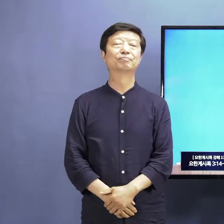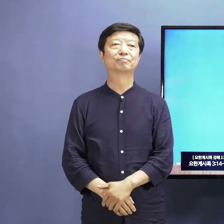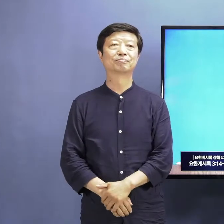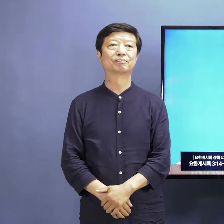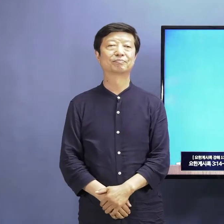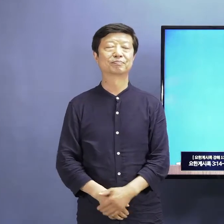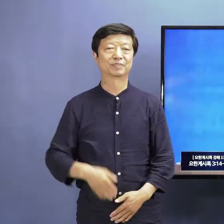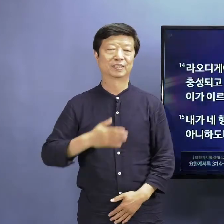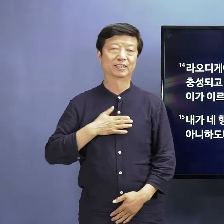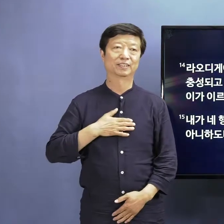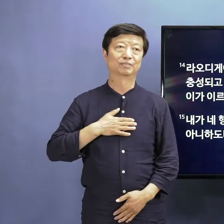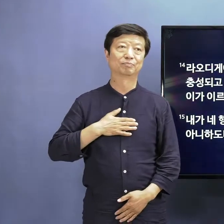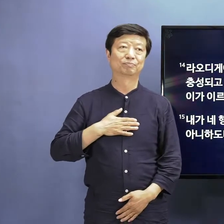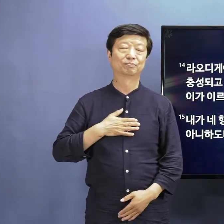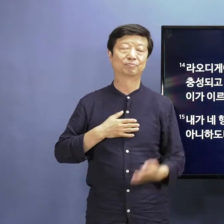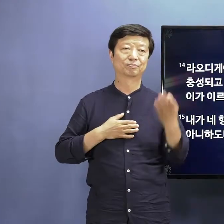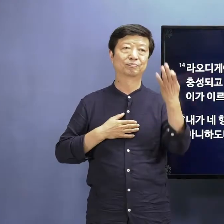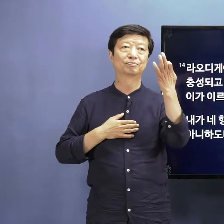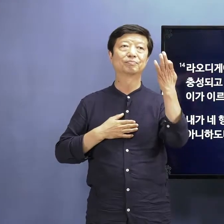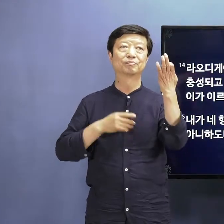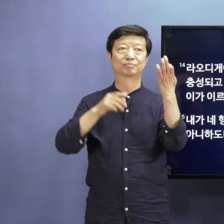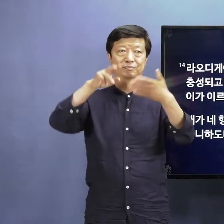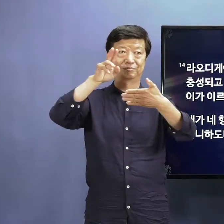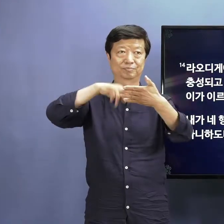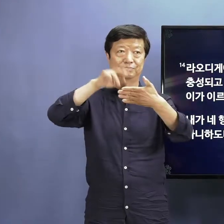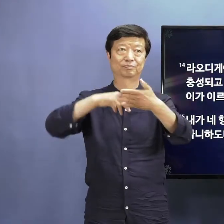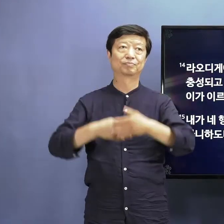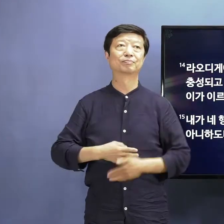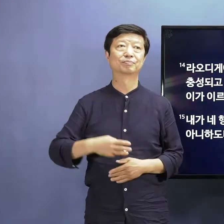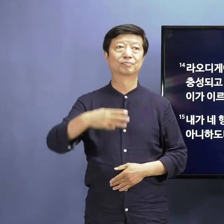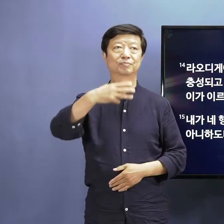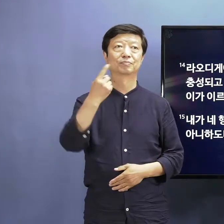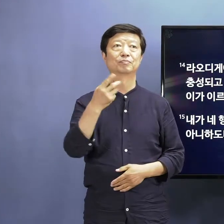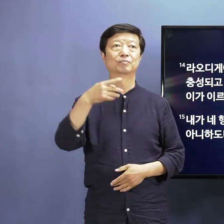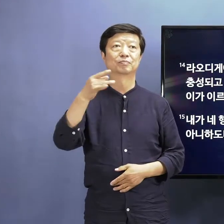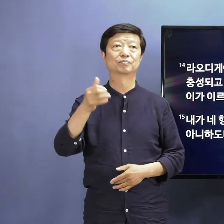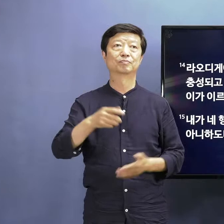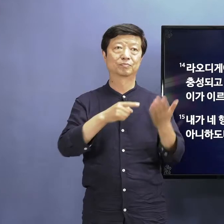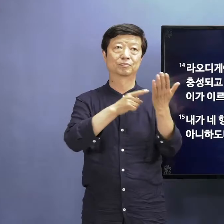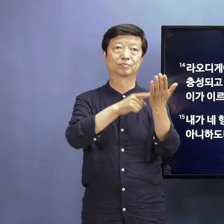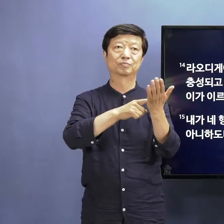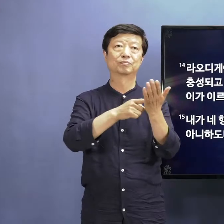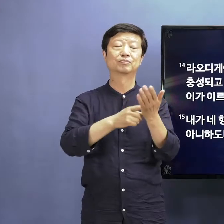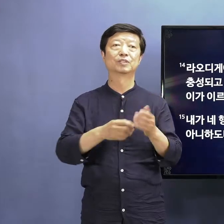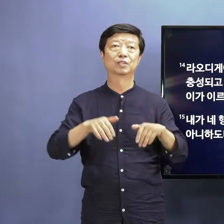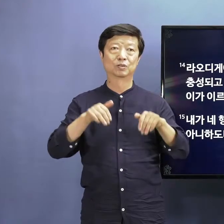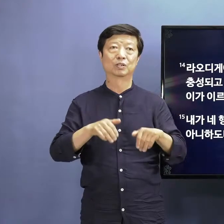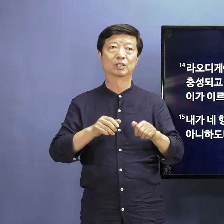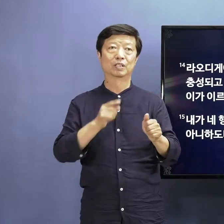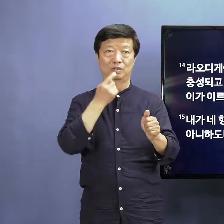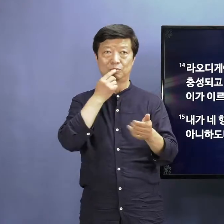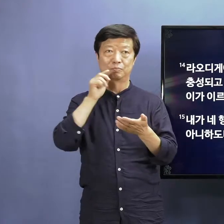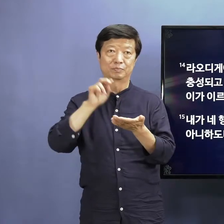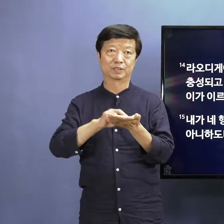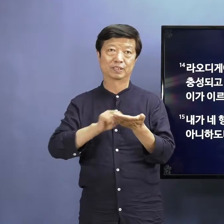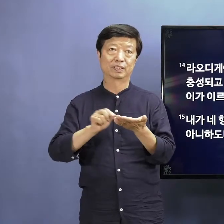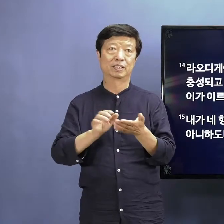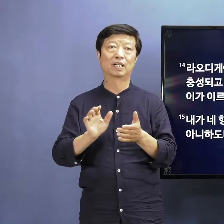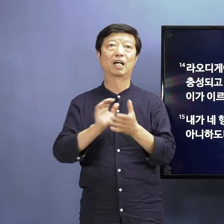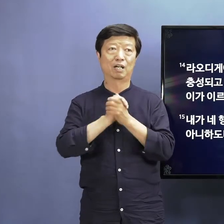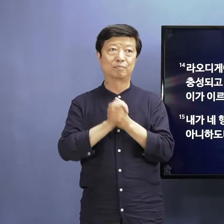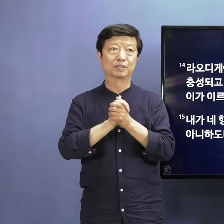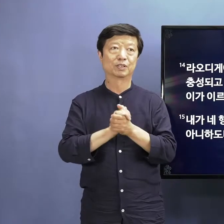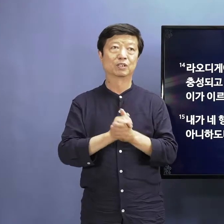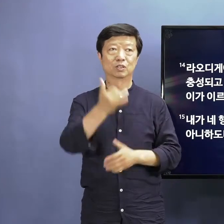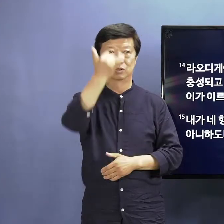제가 먼저 14절 말씀 봉독하겠습니다. 라오디게아 교회의 사자에게 편지하라. 아멘이시오